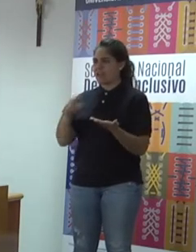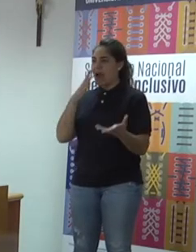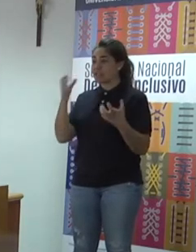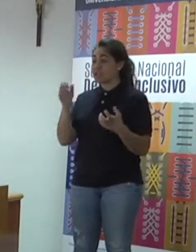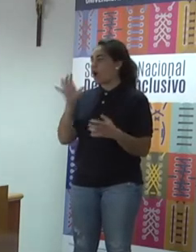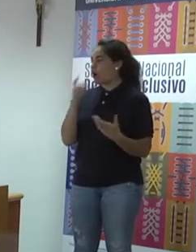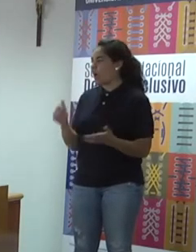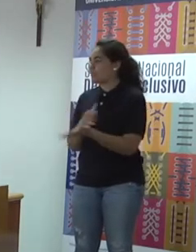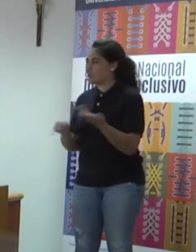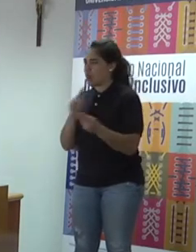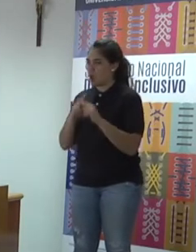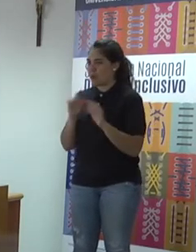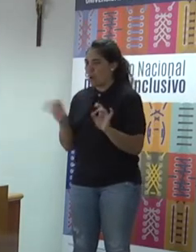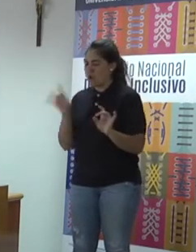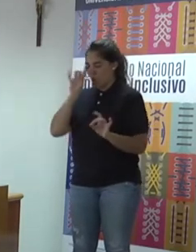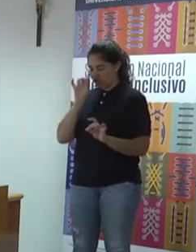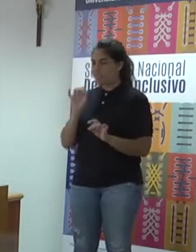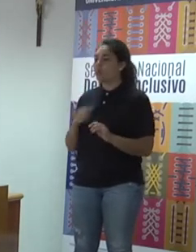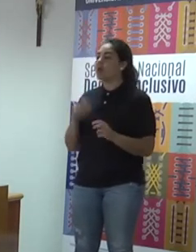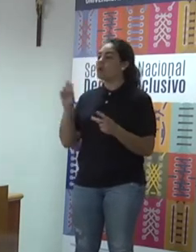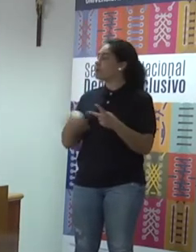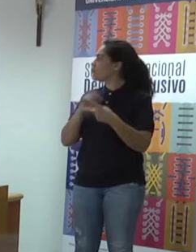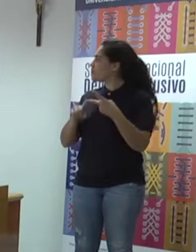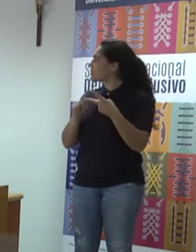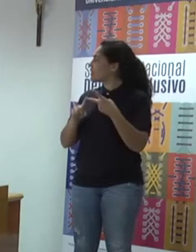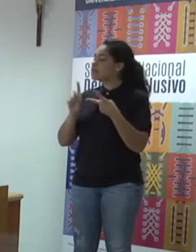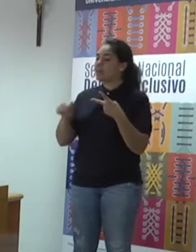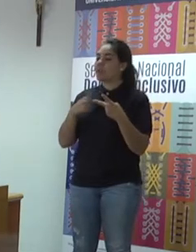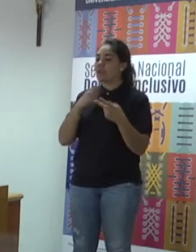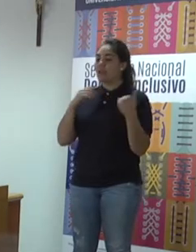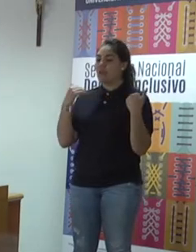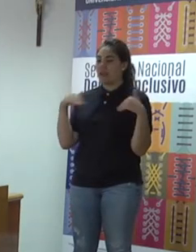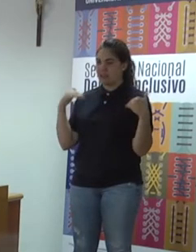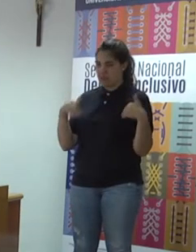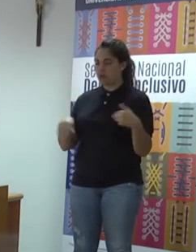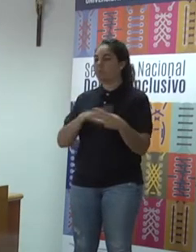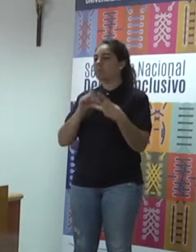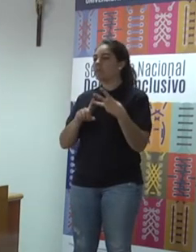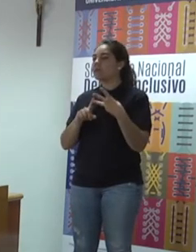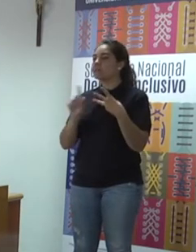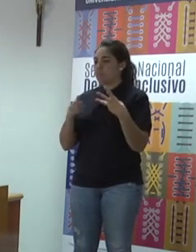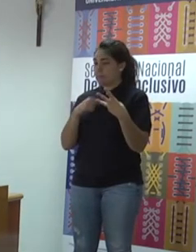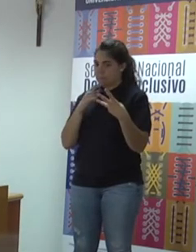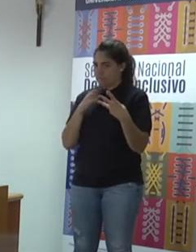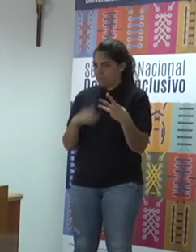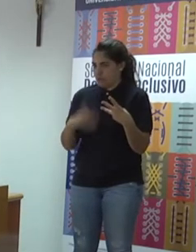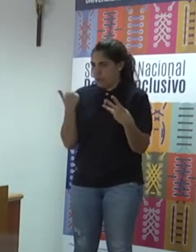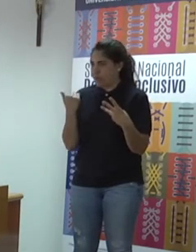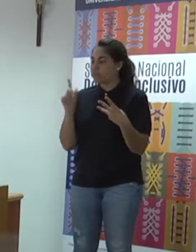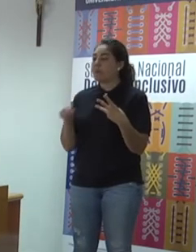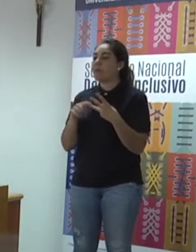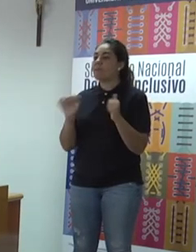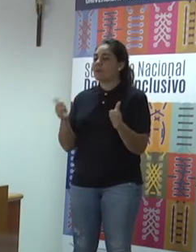asignaturas que hay. Sistemática del ejercicio también me había quedado y me empezaba a hacer la maestría de